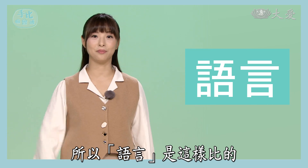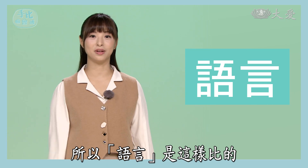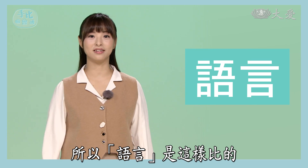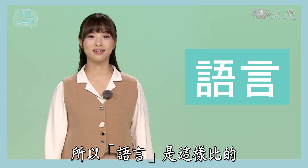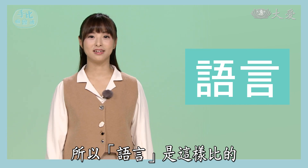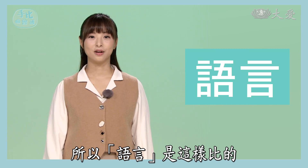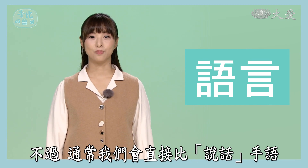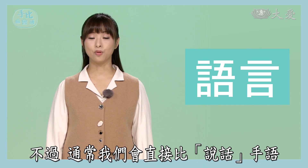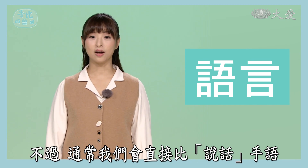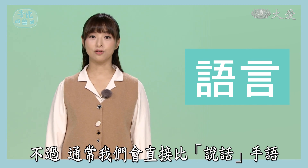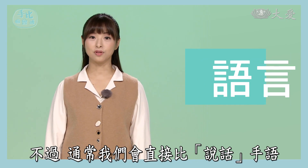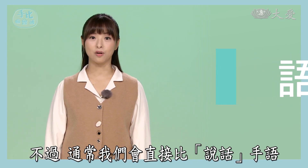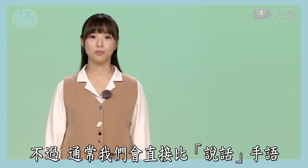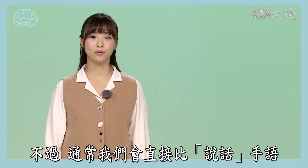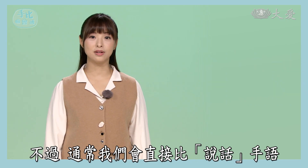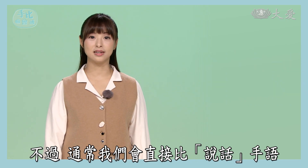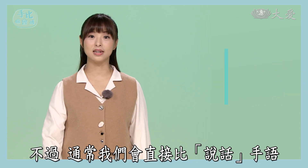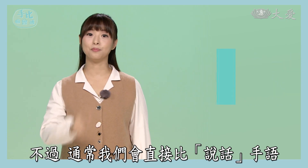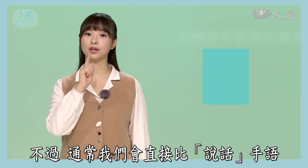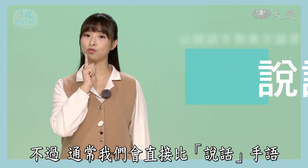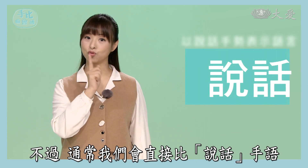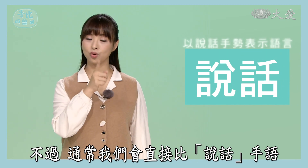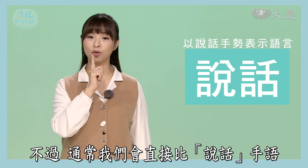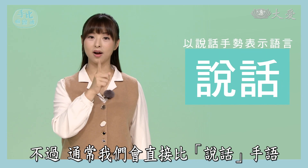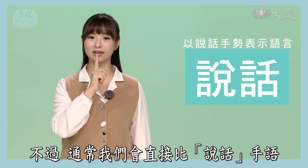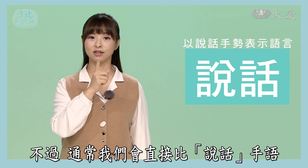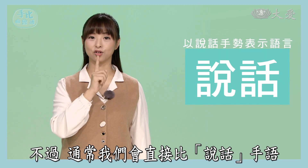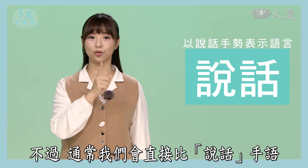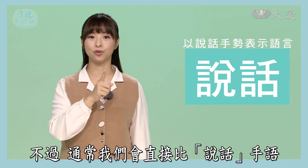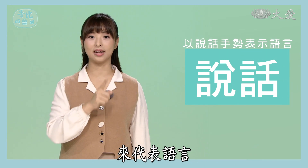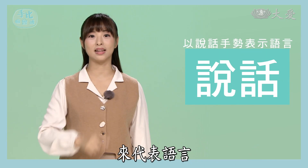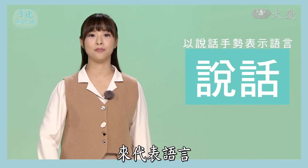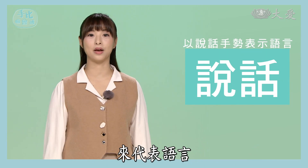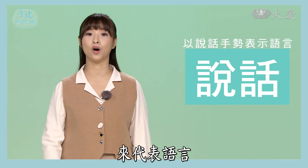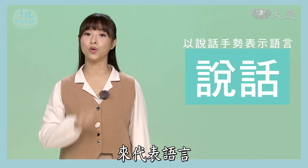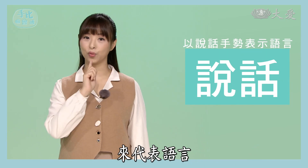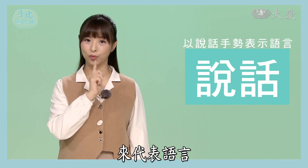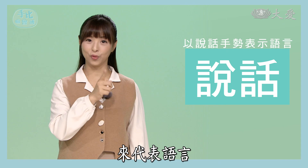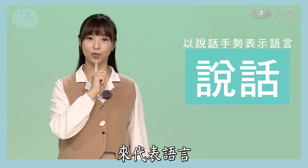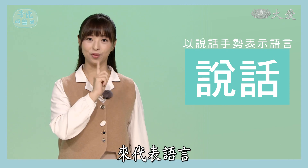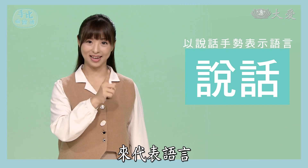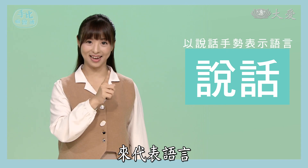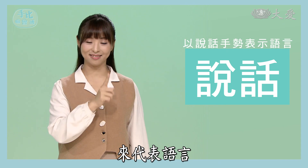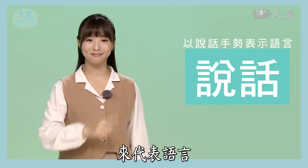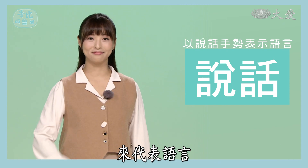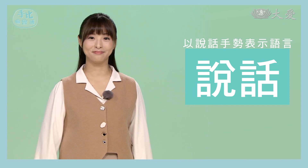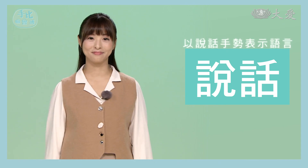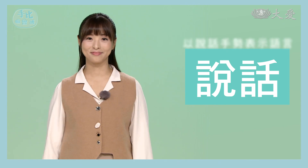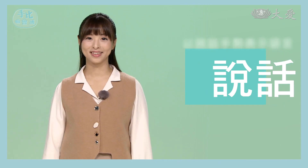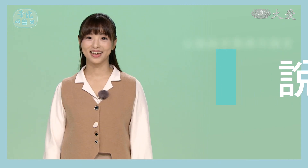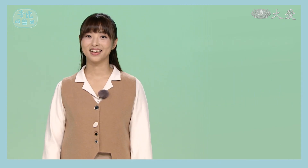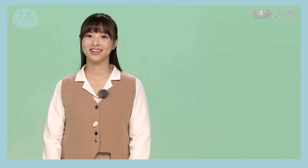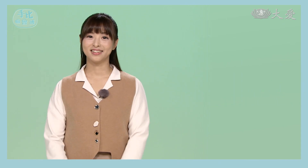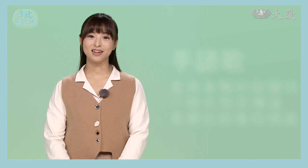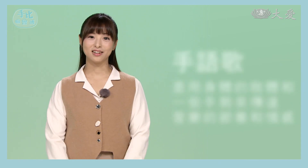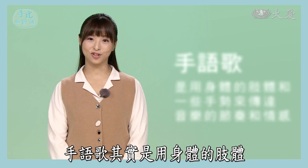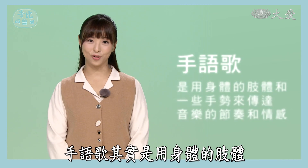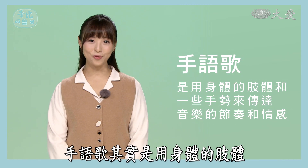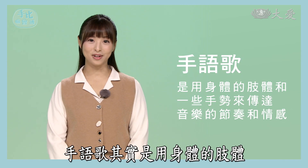比的。不过啊，通常我们会直接比说话这个手语来代表语言。那手语歌